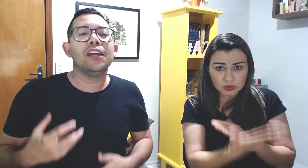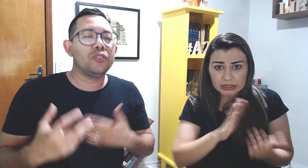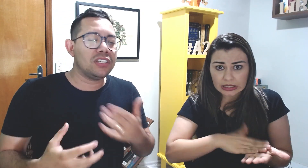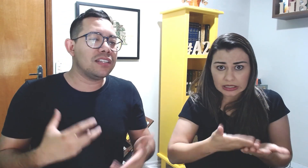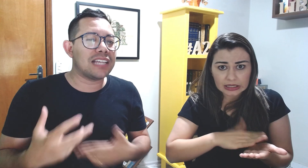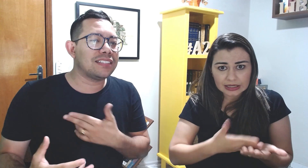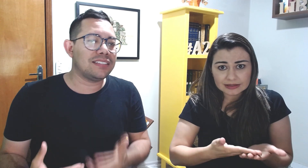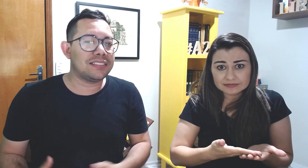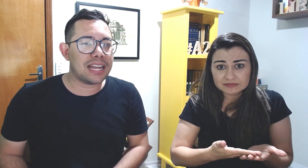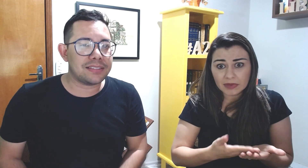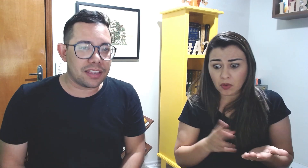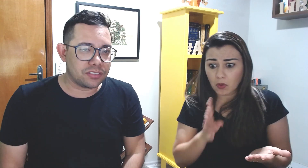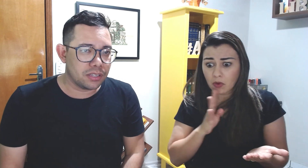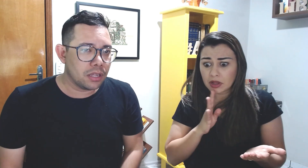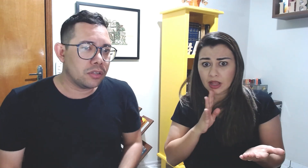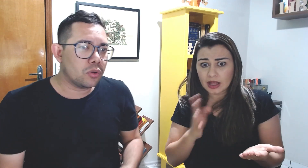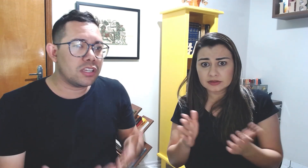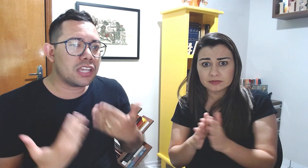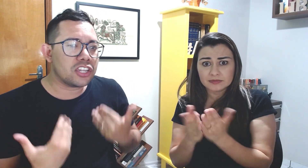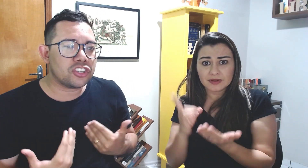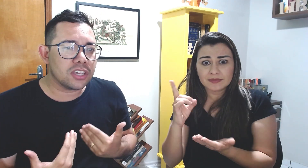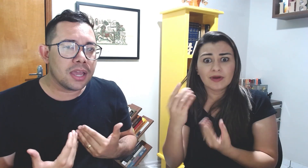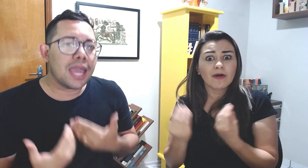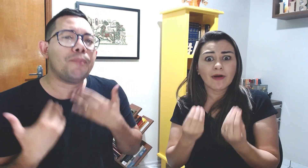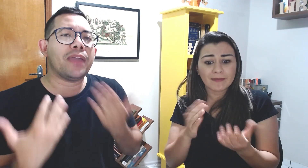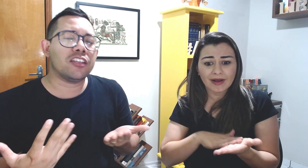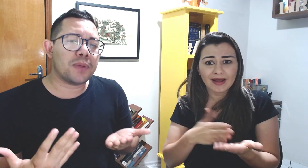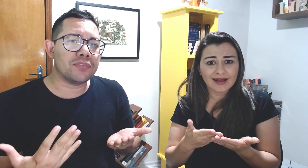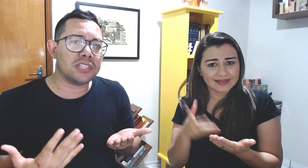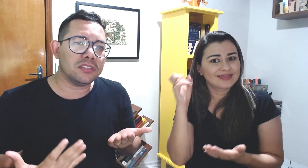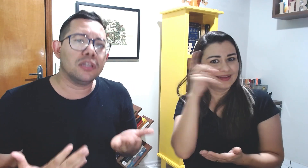ferramenta, utilizar essas estratégias. Então, o que a gente